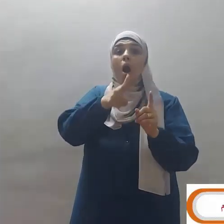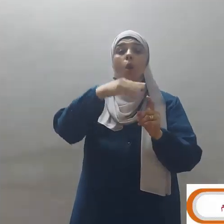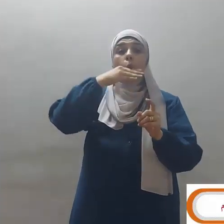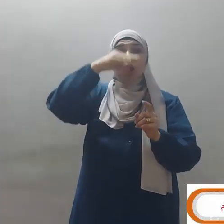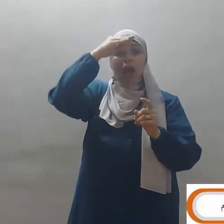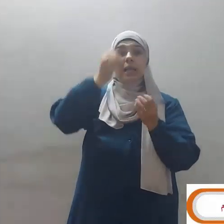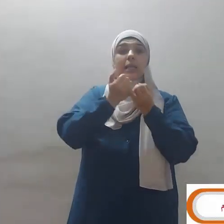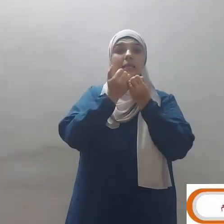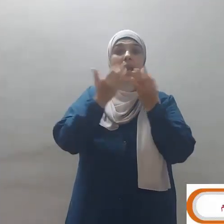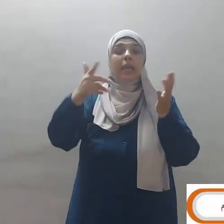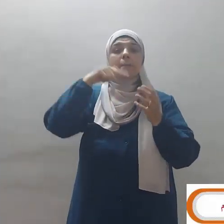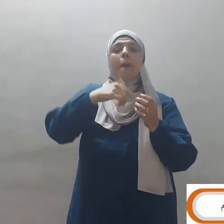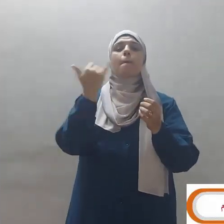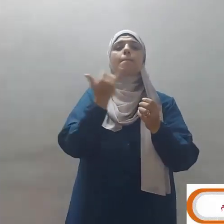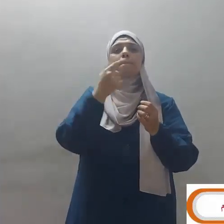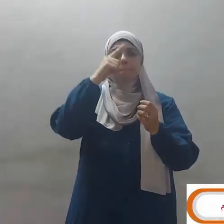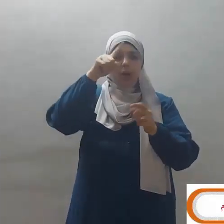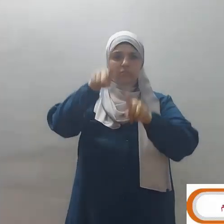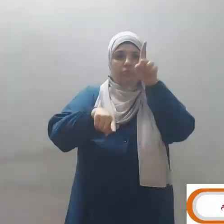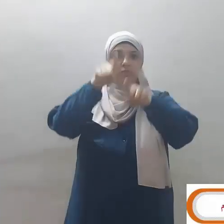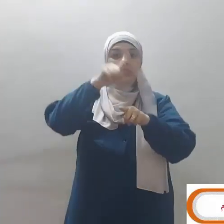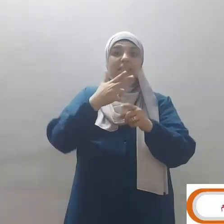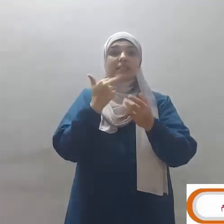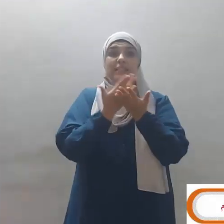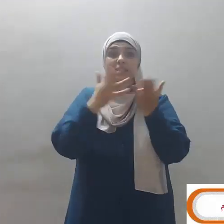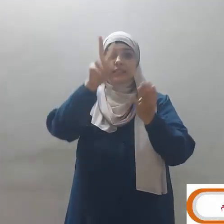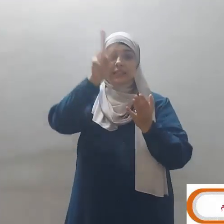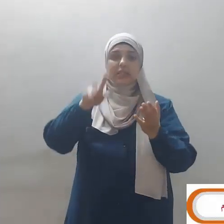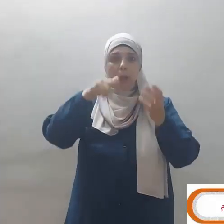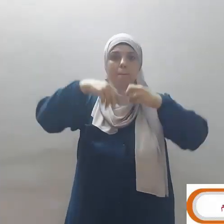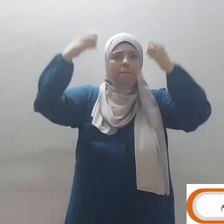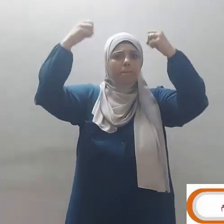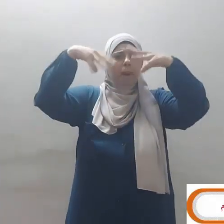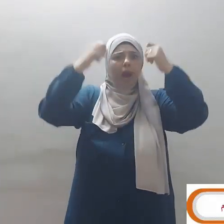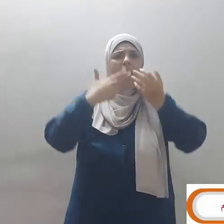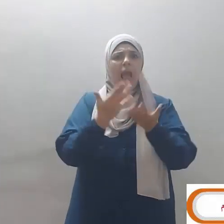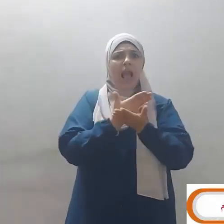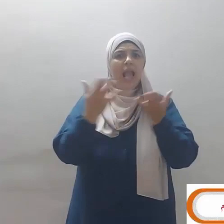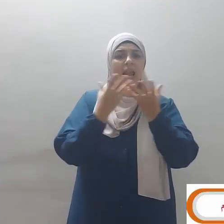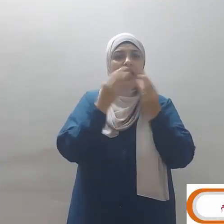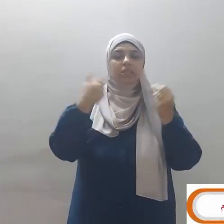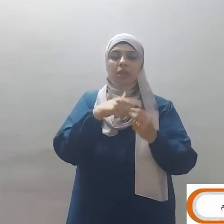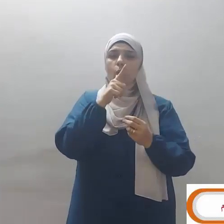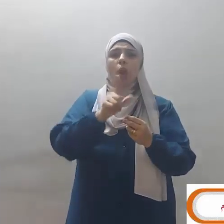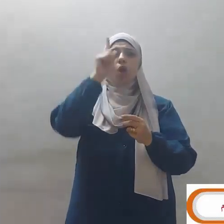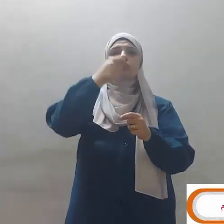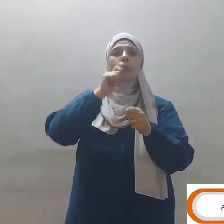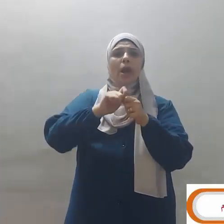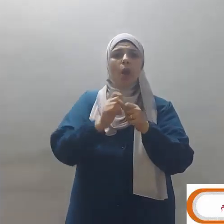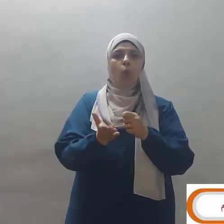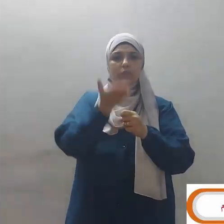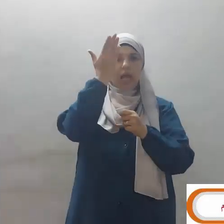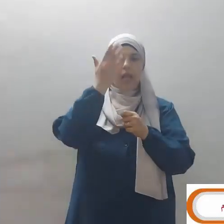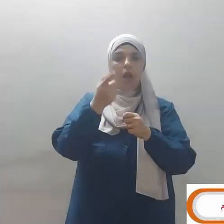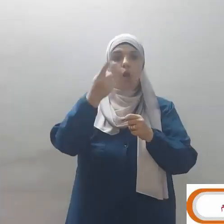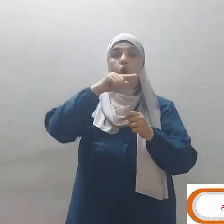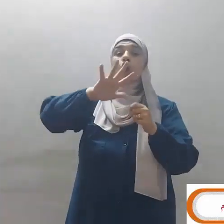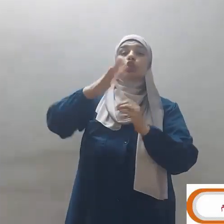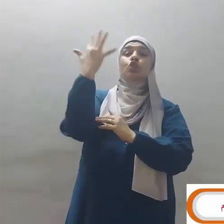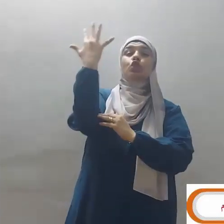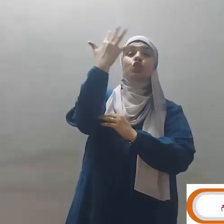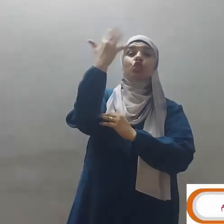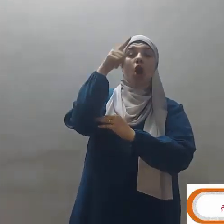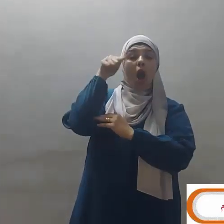الكريم الى بعض ما بسيناء من الخيرات والبركات حيث يقول الحق سبحانه وشجره